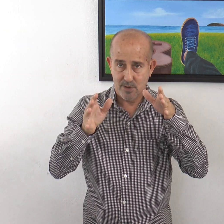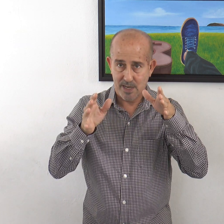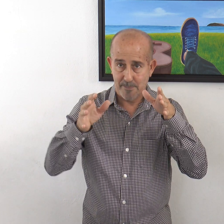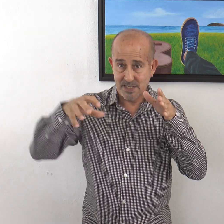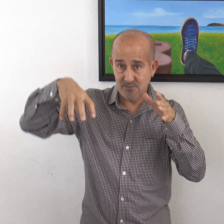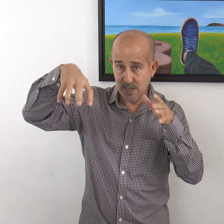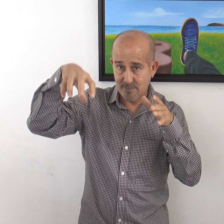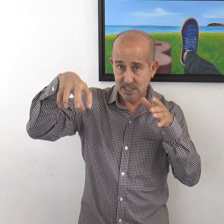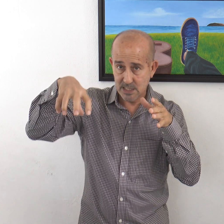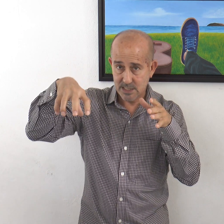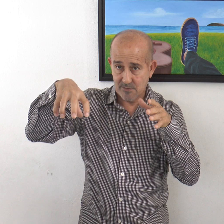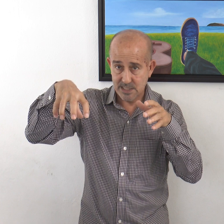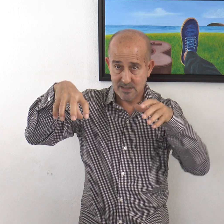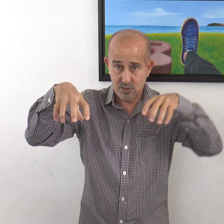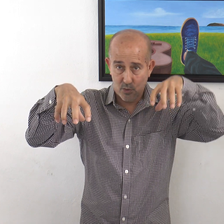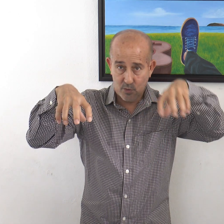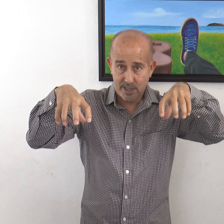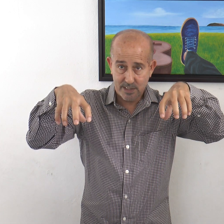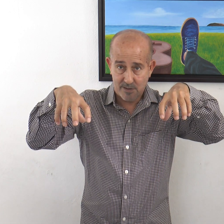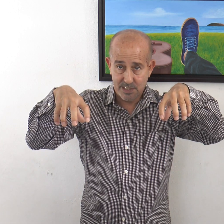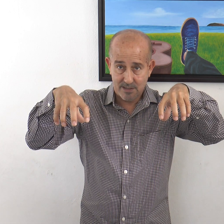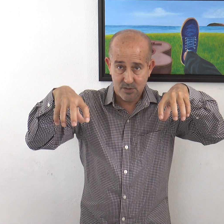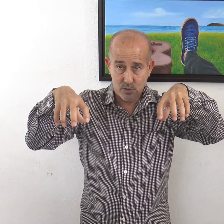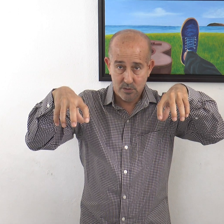hablar específicamente de esta habitación o de esta habitación,